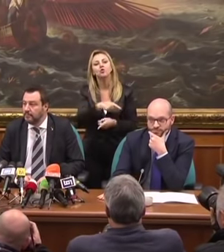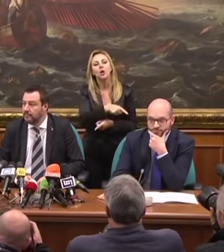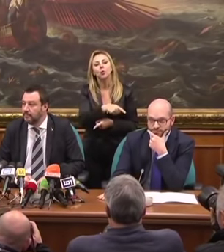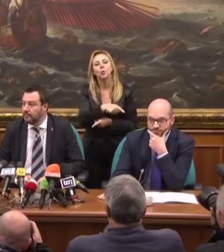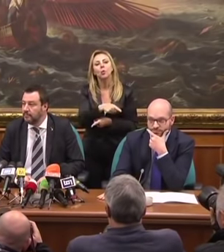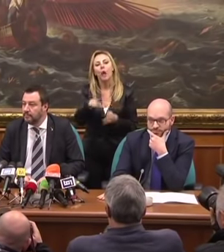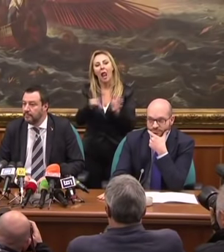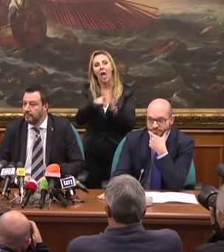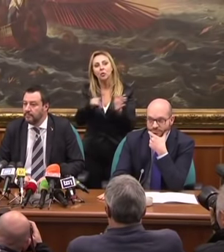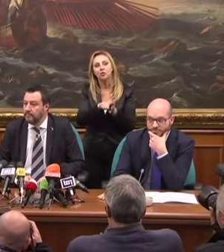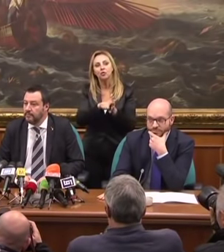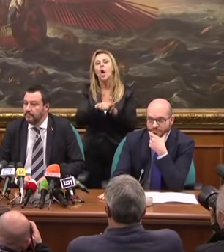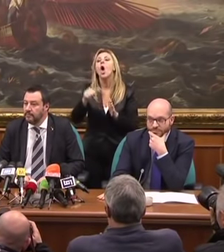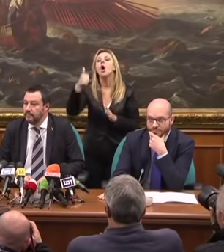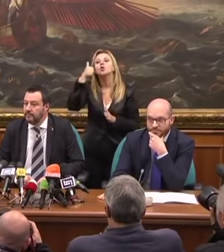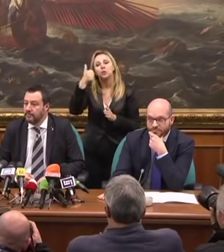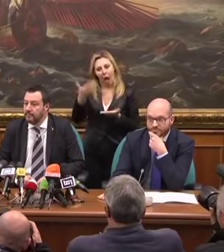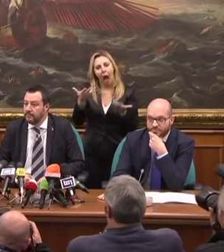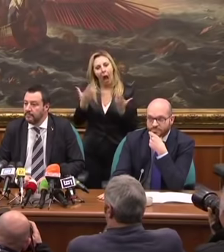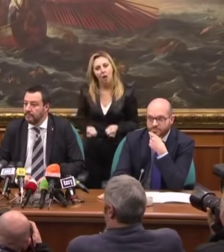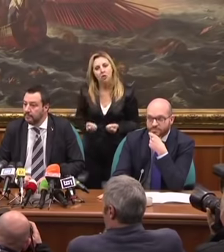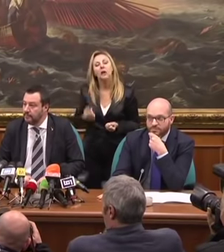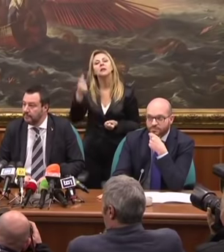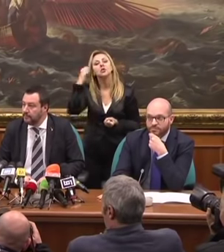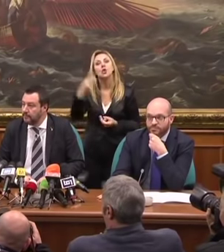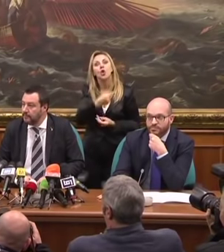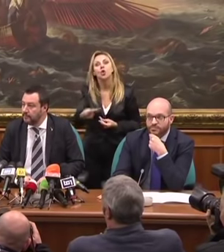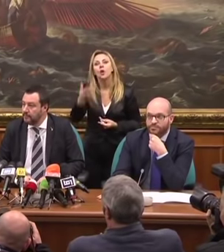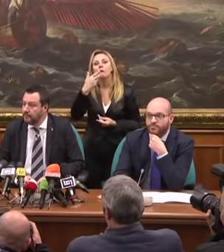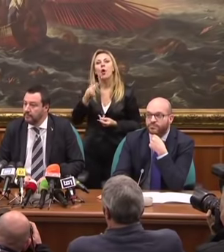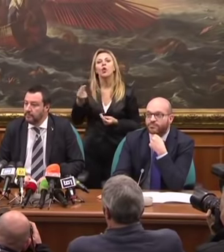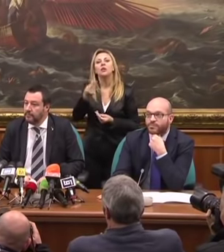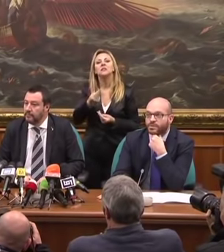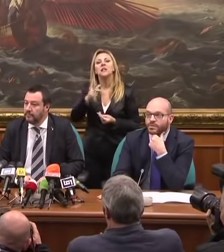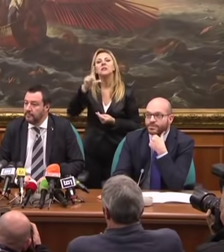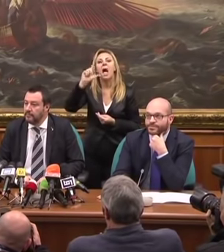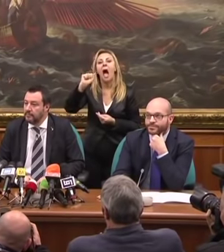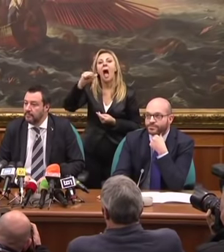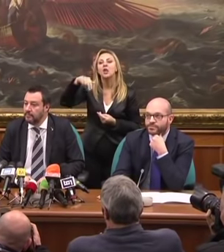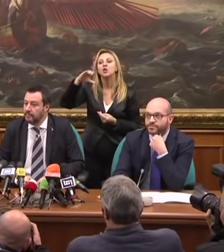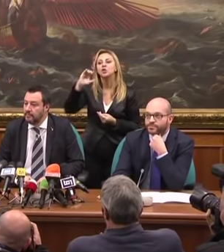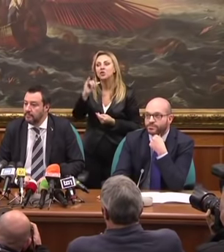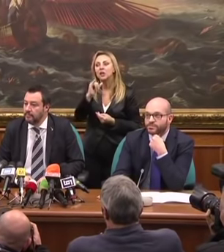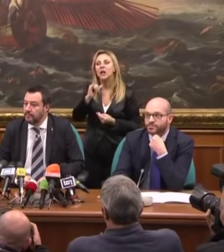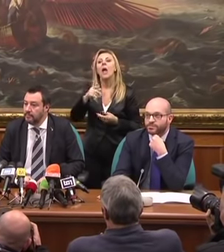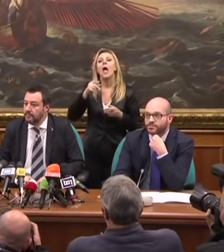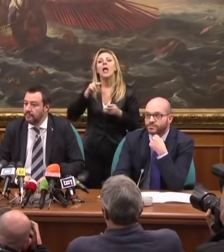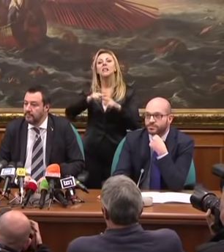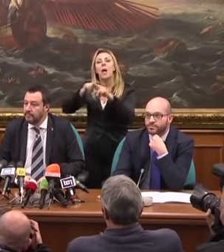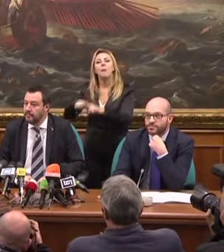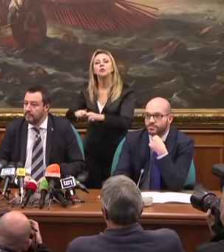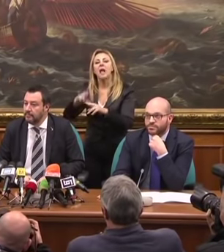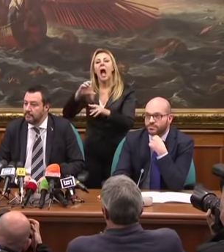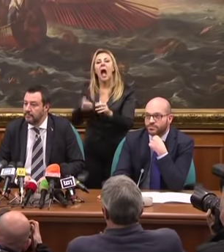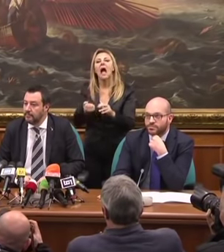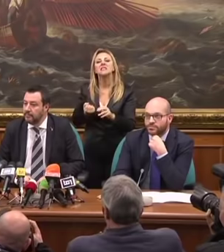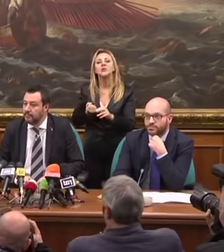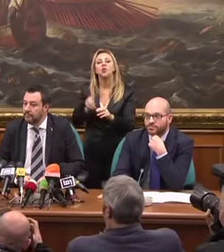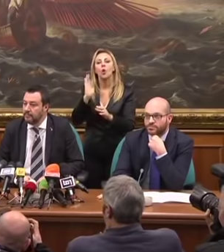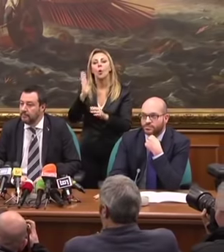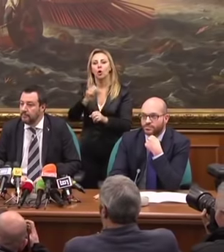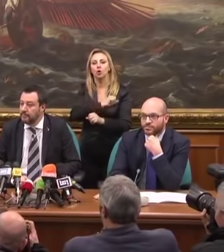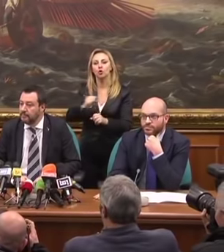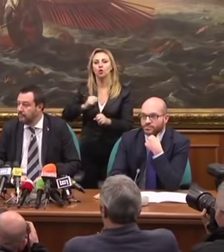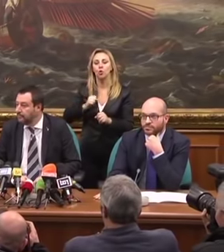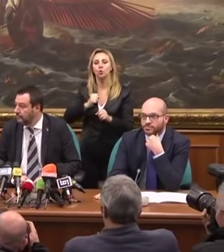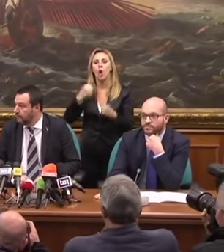sollecitazioni, solo a nostra cronaca sottolineo che la proposta di ANCI è stata depositata in Cassazione il 14 giugno, mentre la